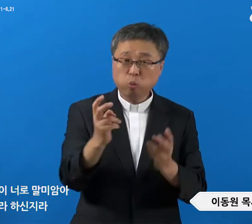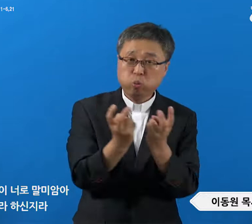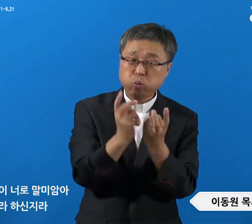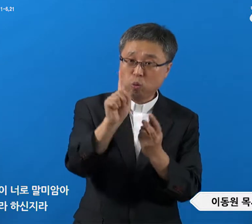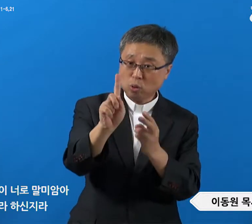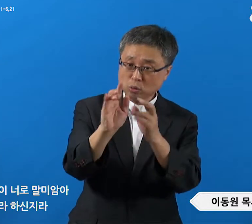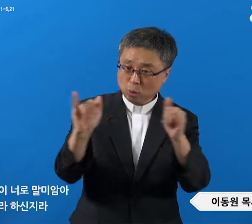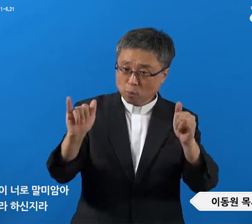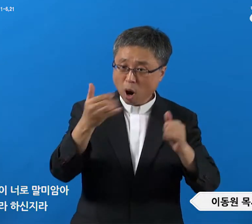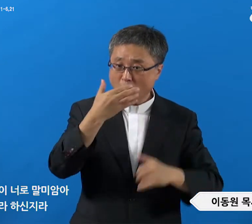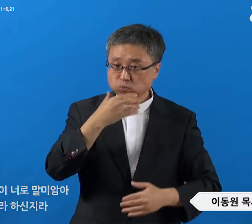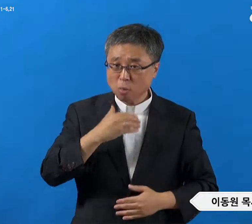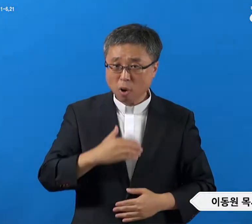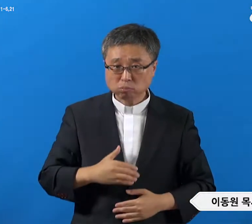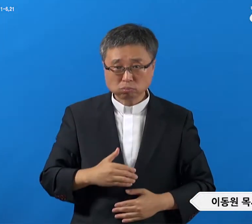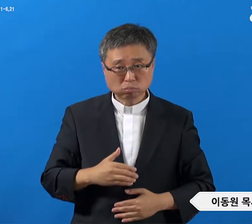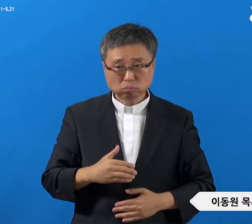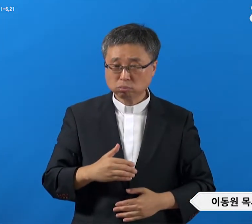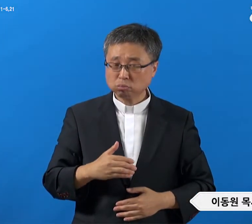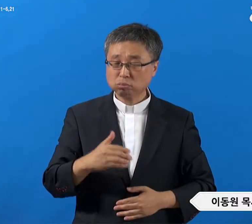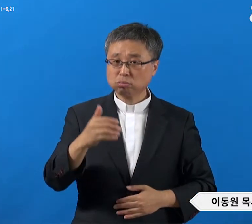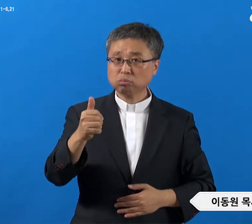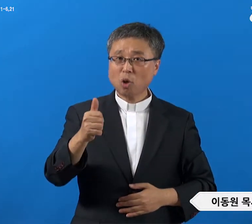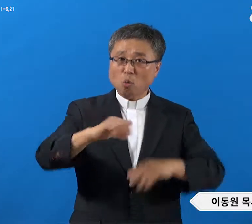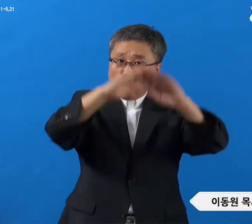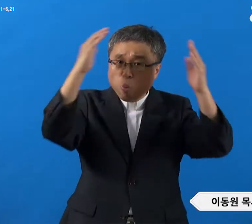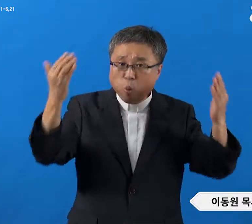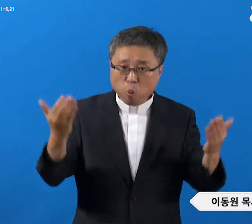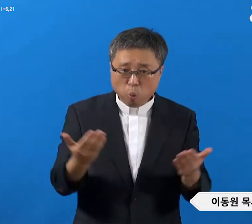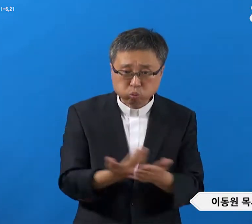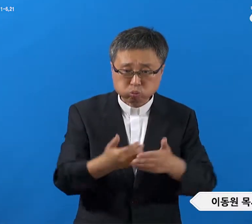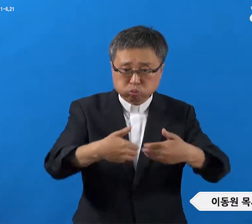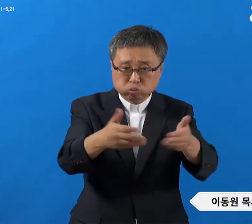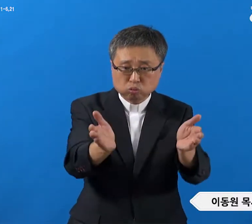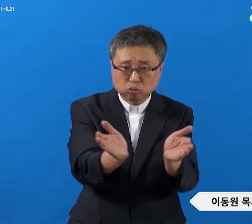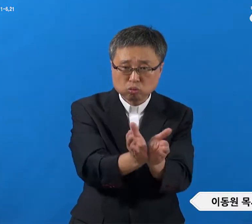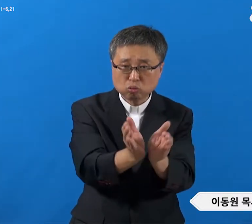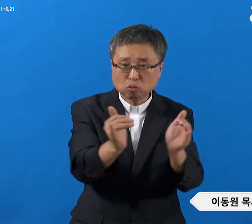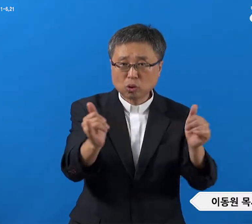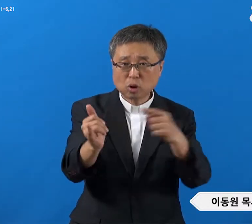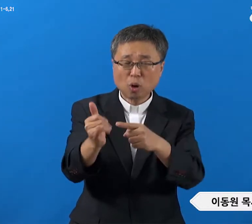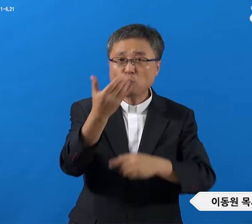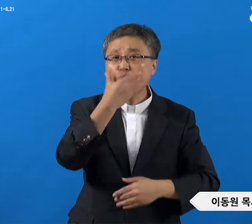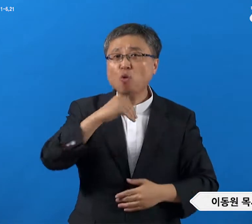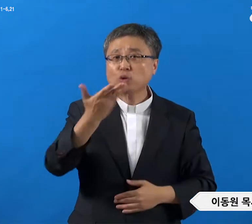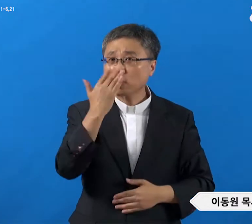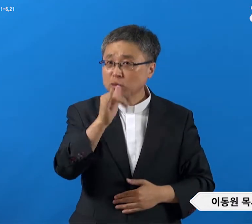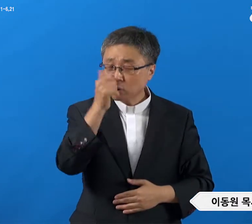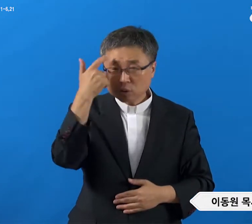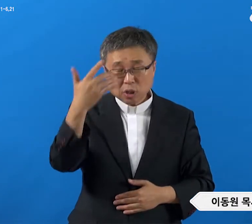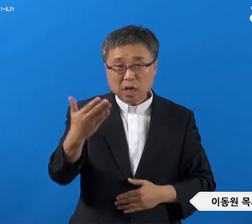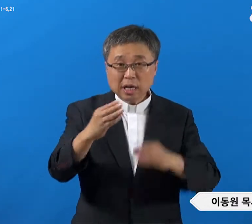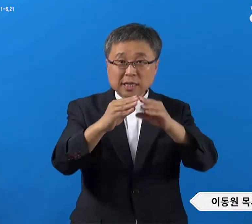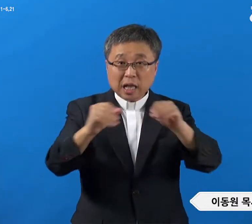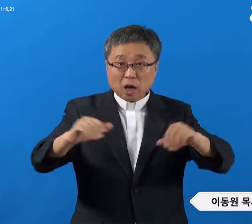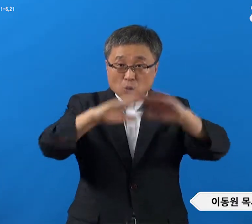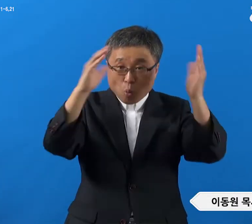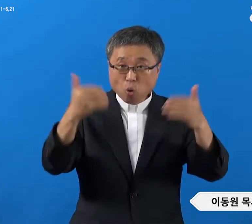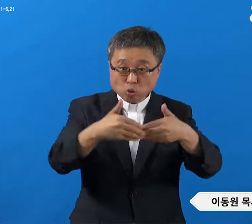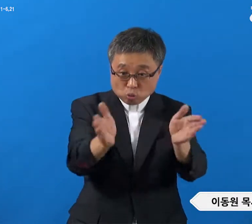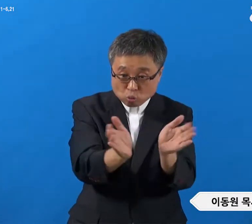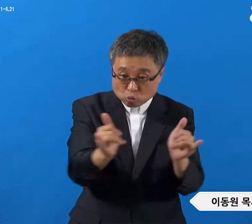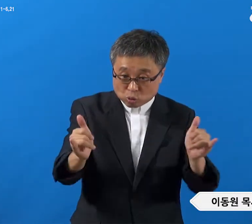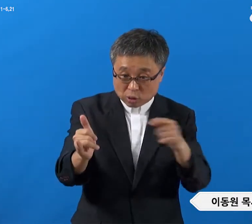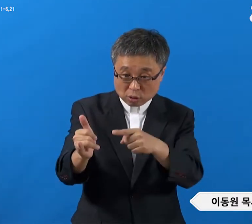한 사람 아브라함이 모든 족속에게 복이 될 수 있을까? 그랬잖아요. 땅의 모든 족속이 너 때문에 복을